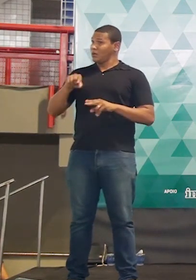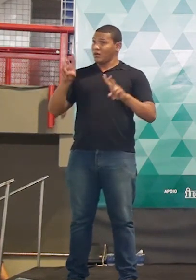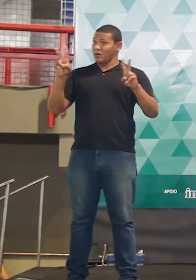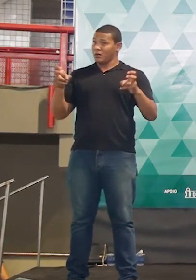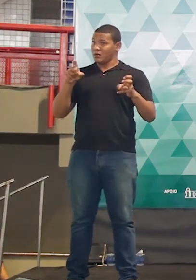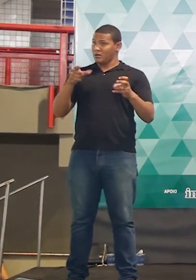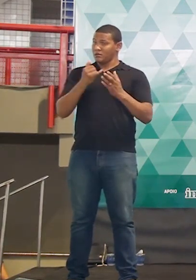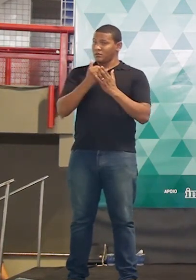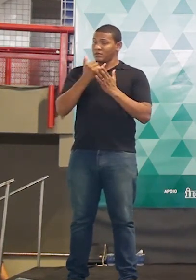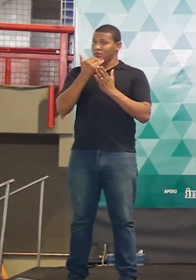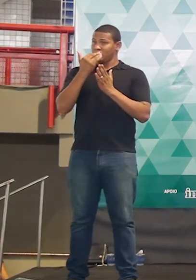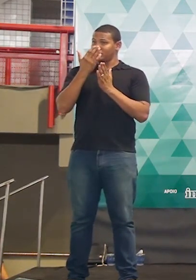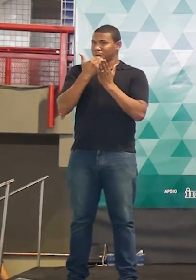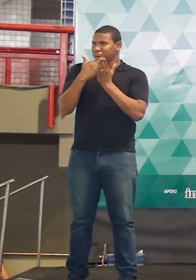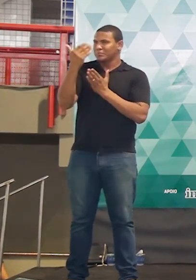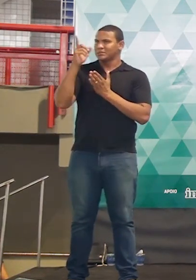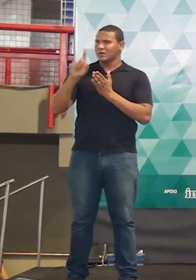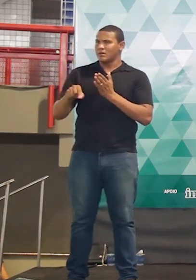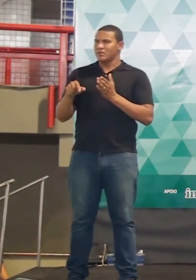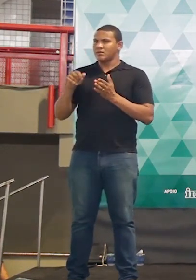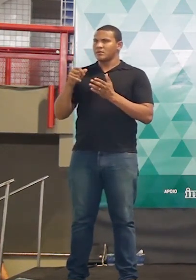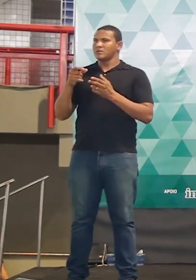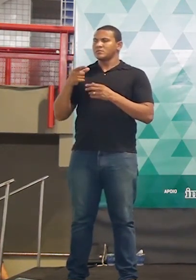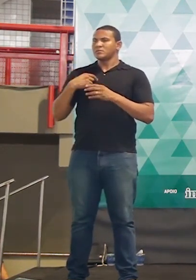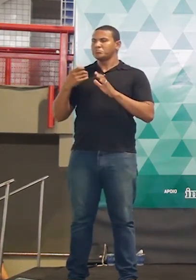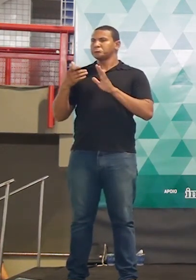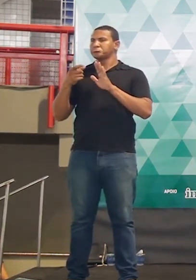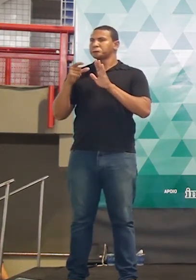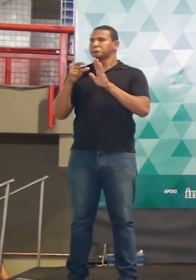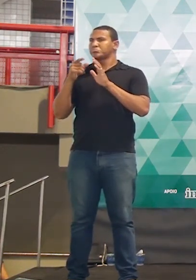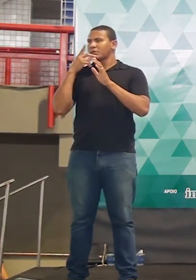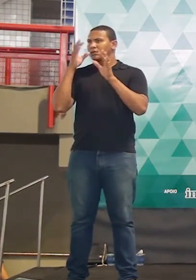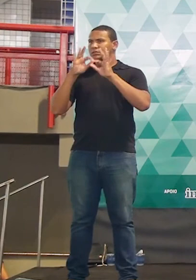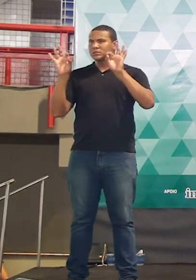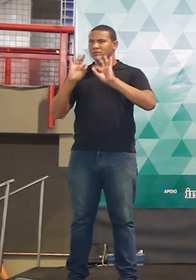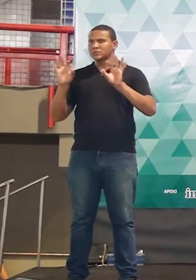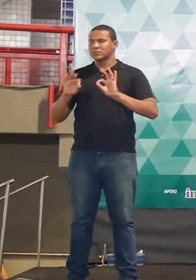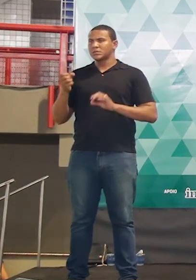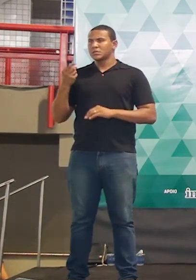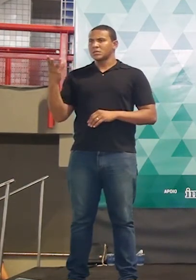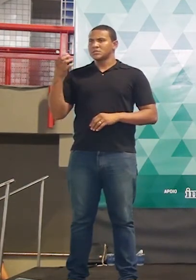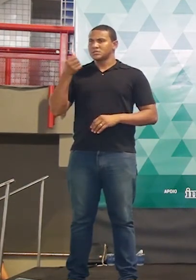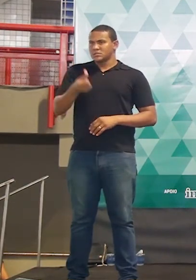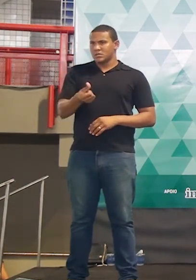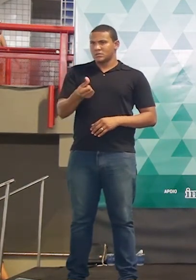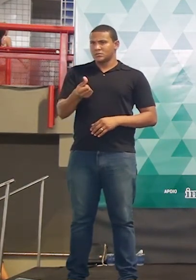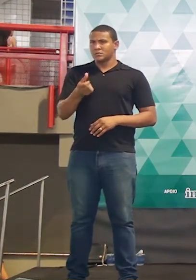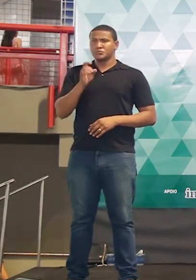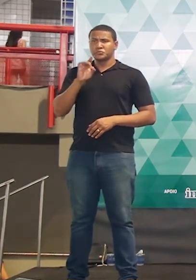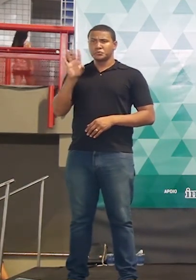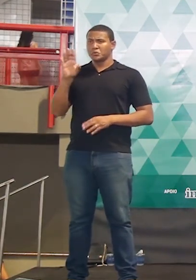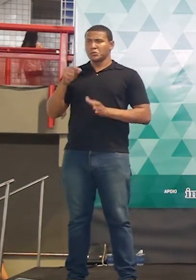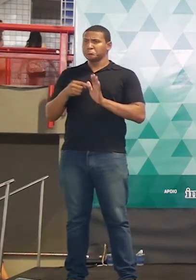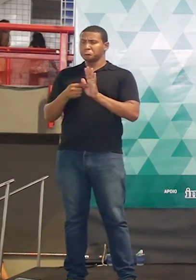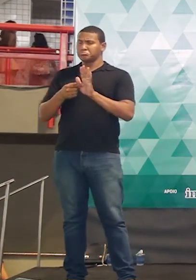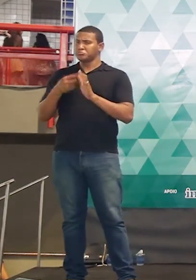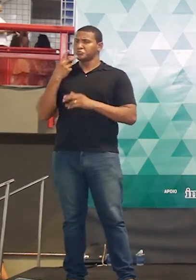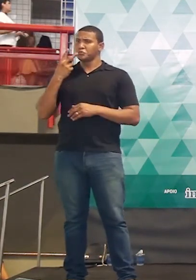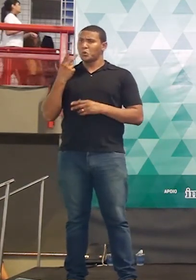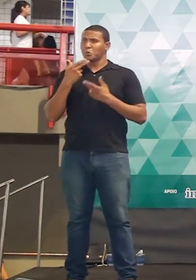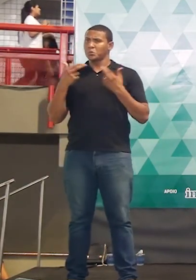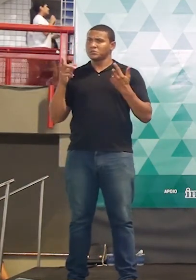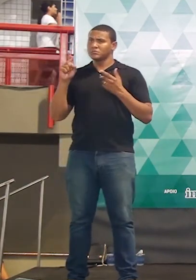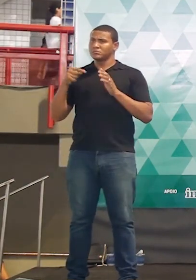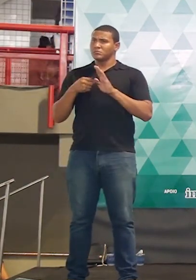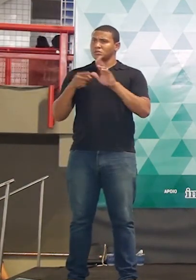isso, são 6 linhas e você só tem que fazer essas 2 coisas. Mostrar para o leitor o assunto sobre o qual